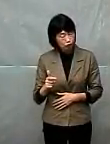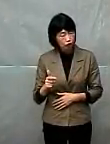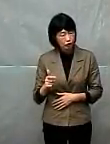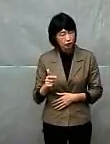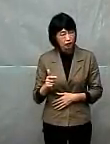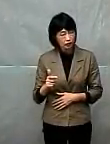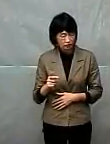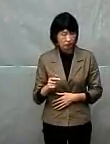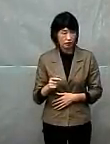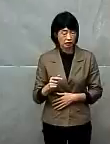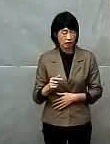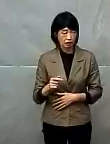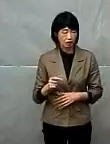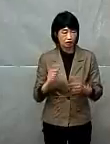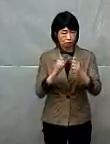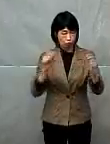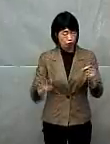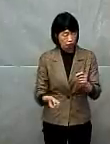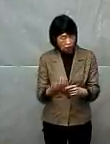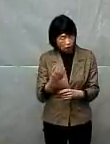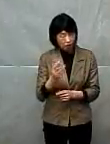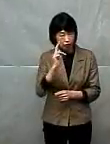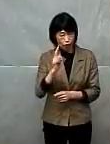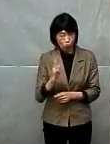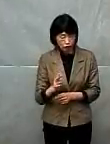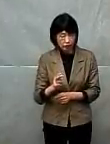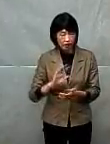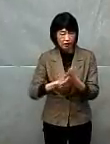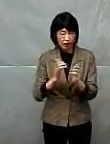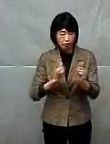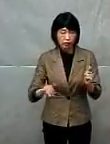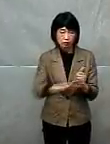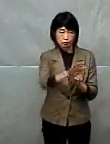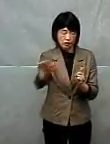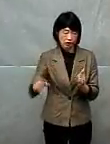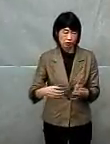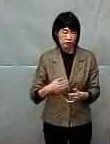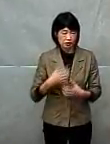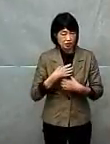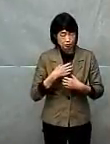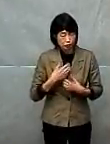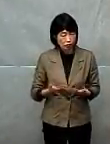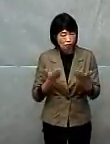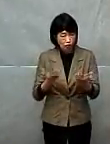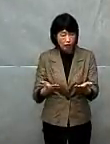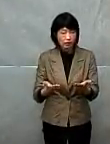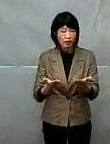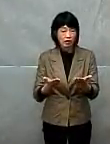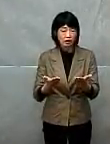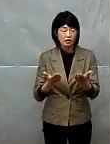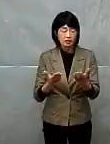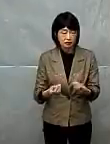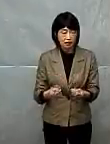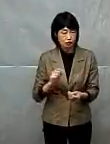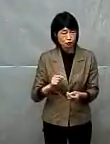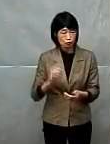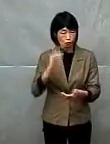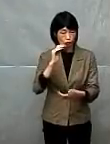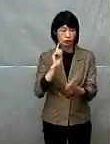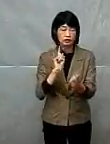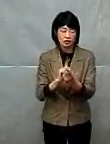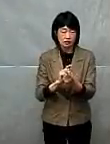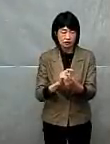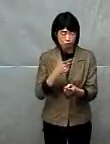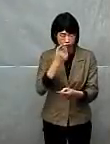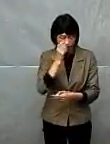って、県民の皆様にご心配をおかけしたということにつきましては、申し訳なく思っている